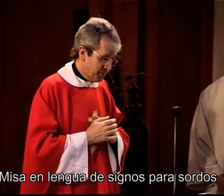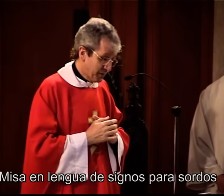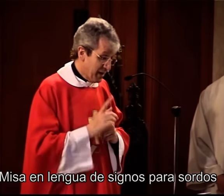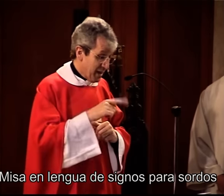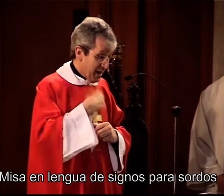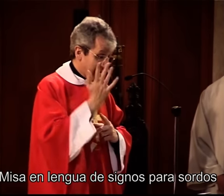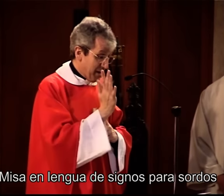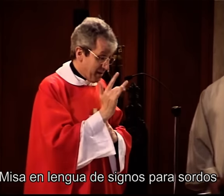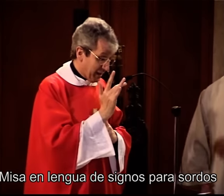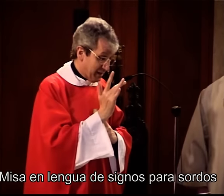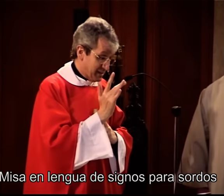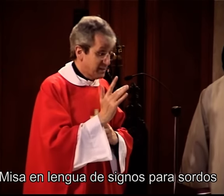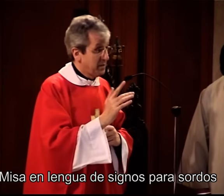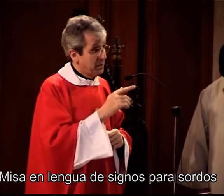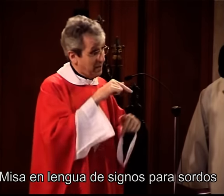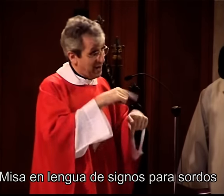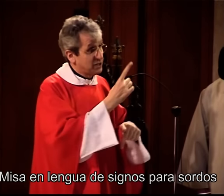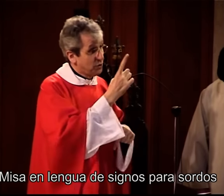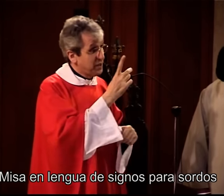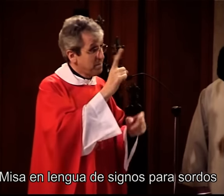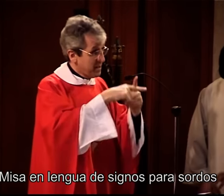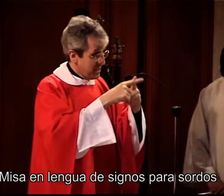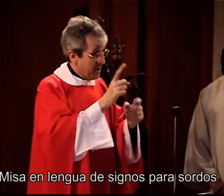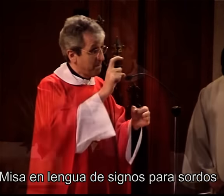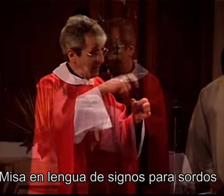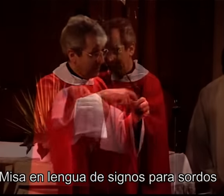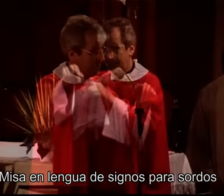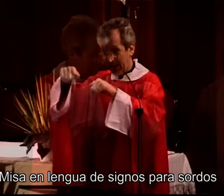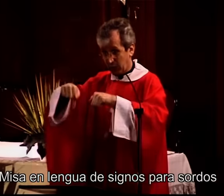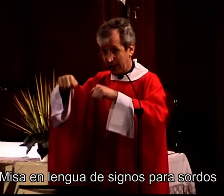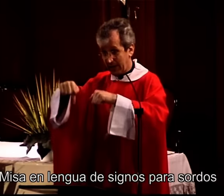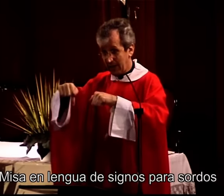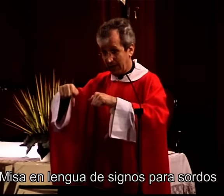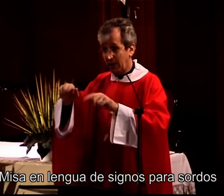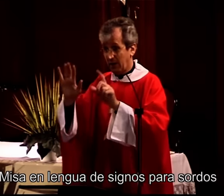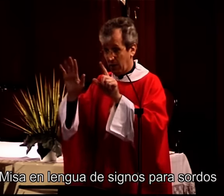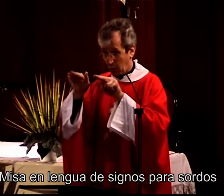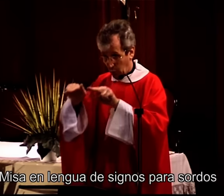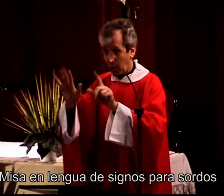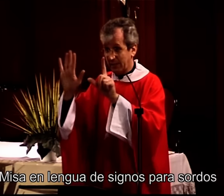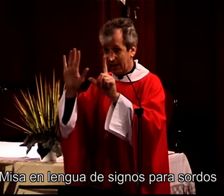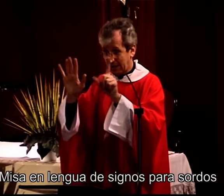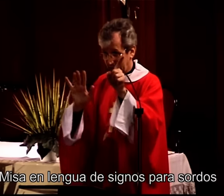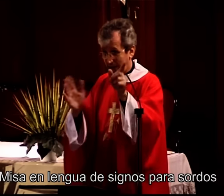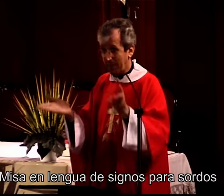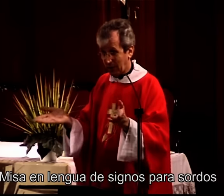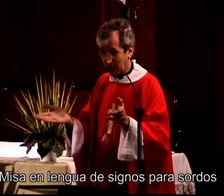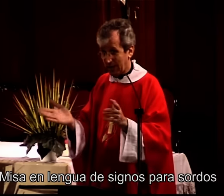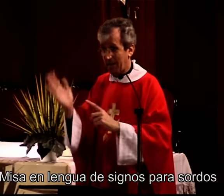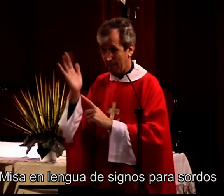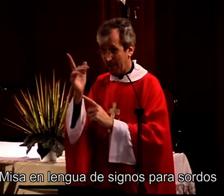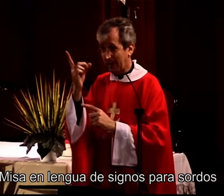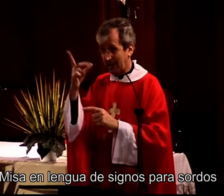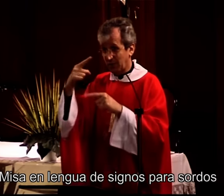8, que el viernes a las 12 y media participaremos aquí, jueves a las 7 en la